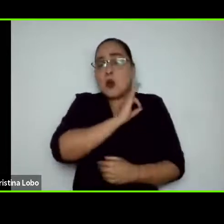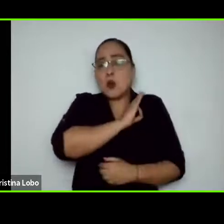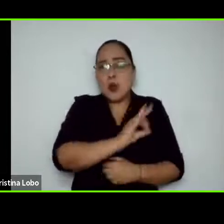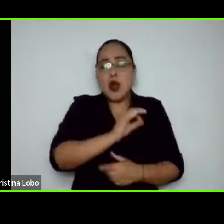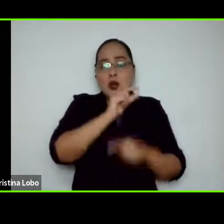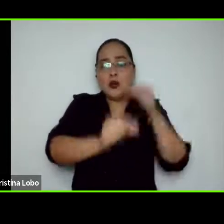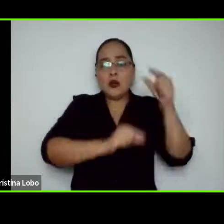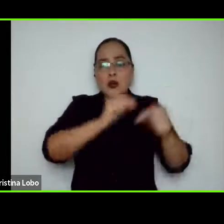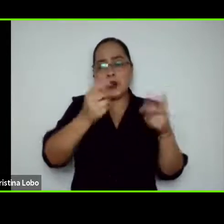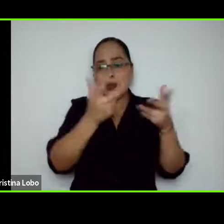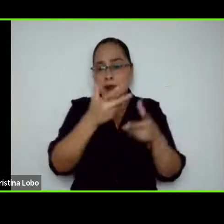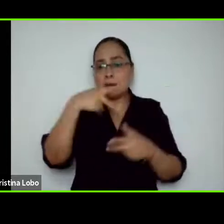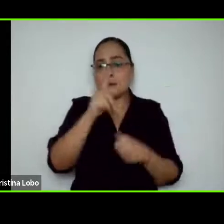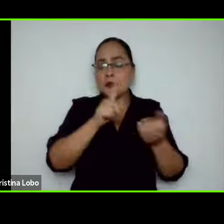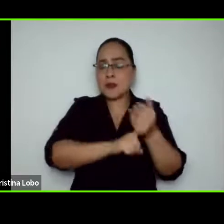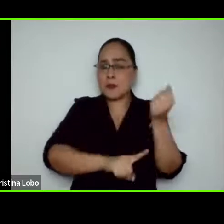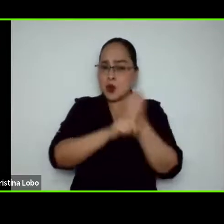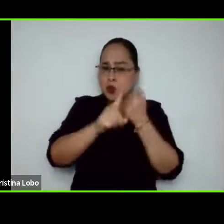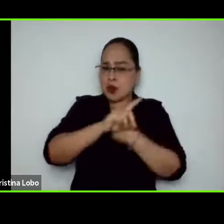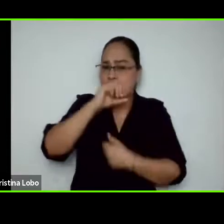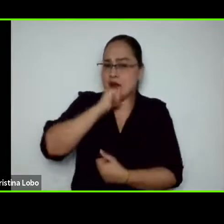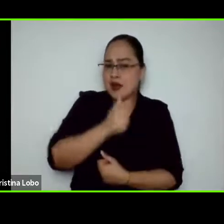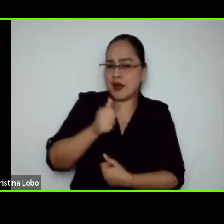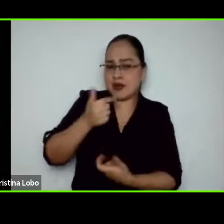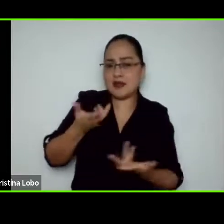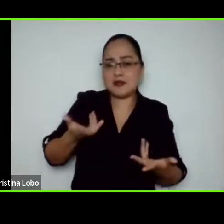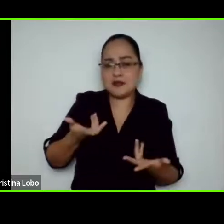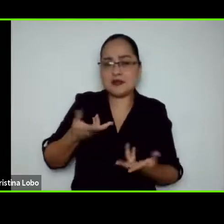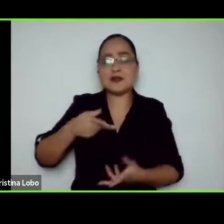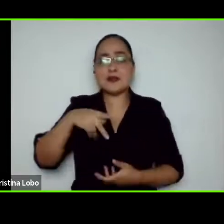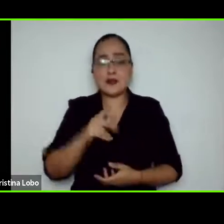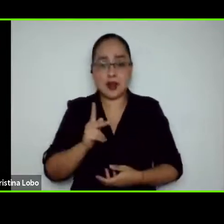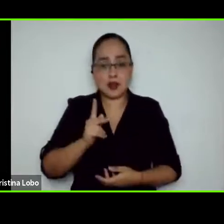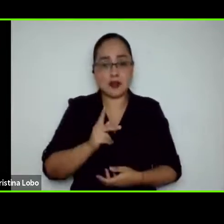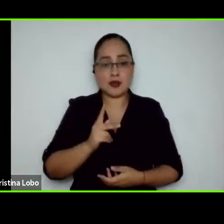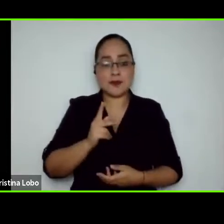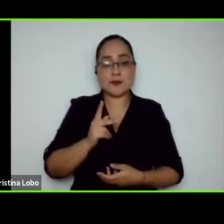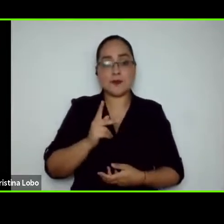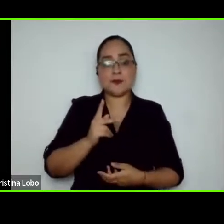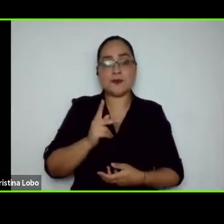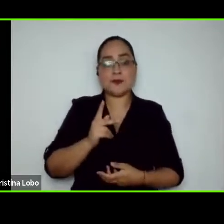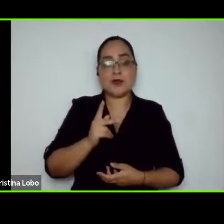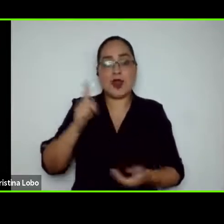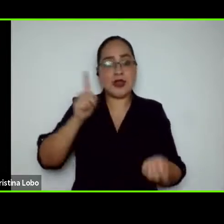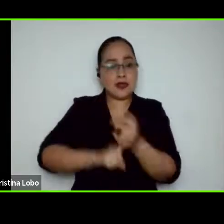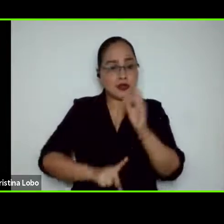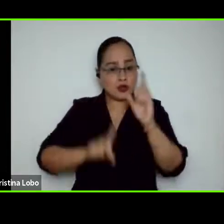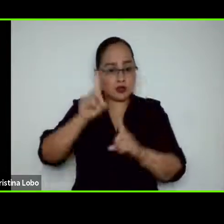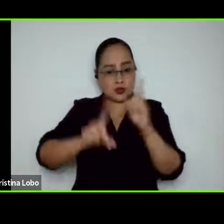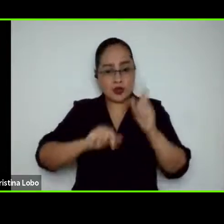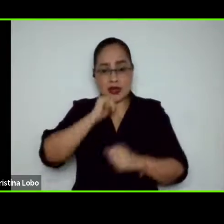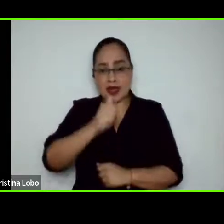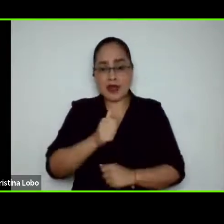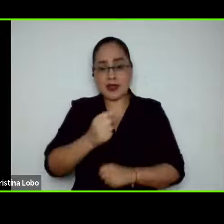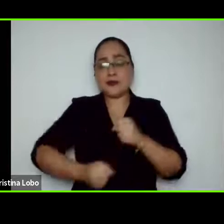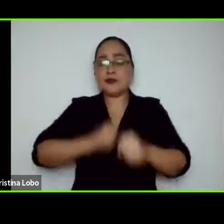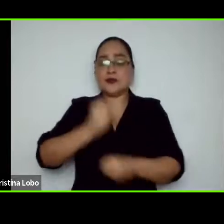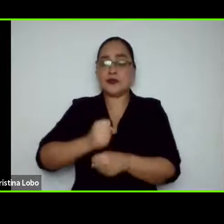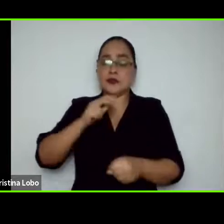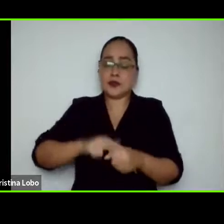podían ser aplicados sin ningún problema por parte de la jurisdicción constitucional, pero digamos, para que no hubiera ninguna duda, la reforma de